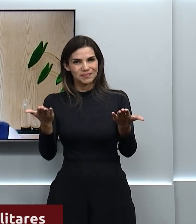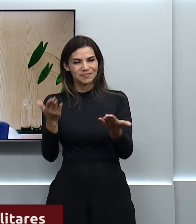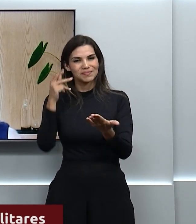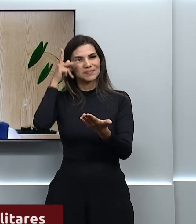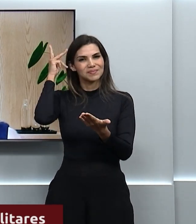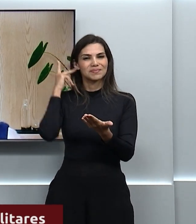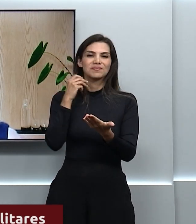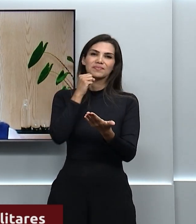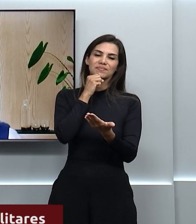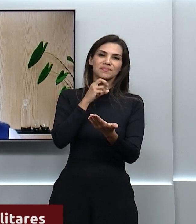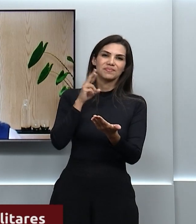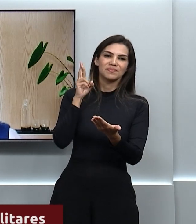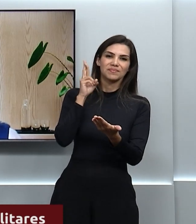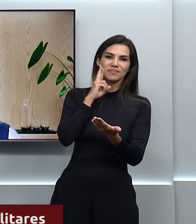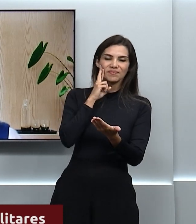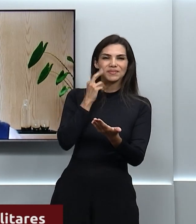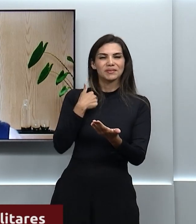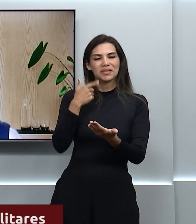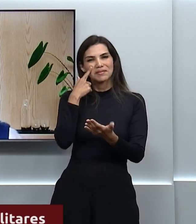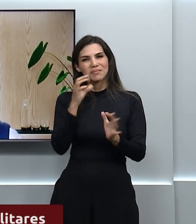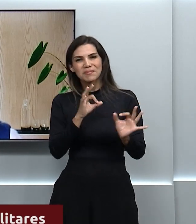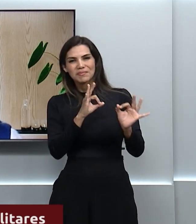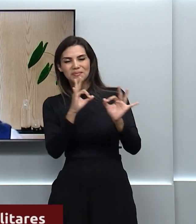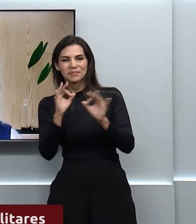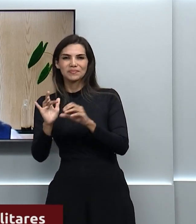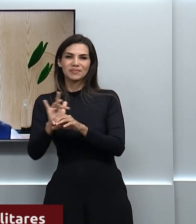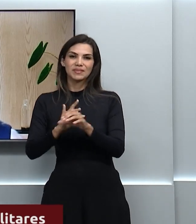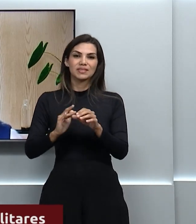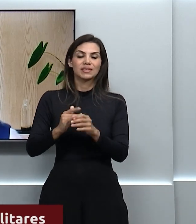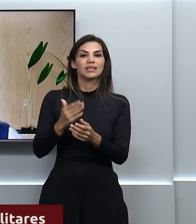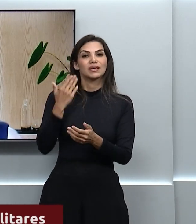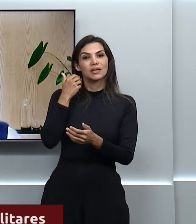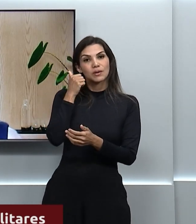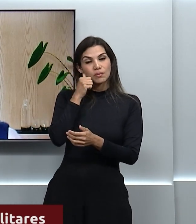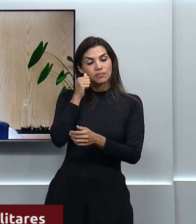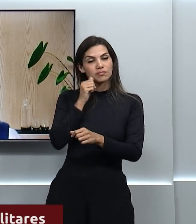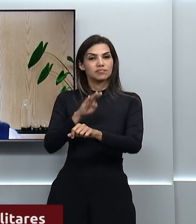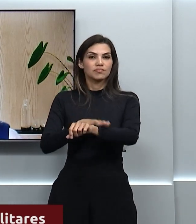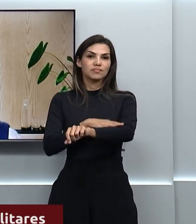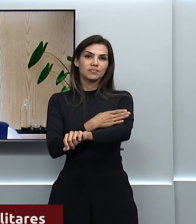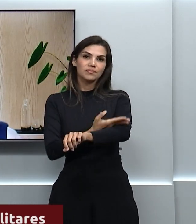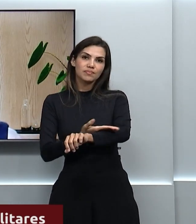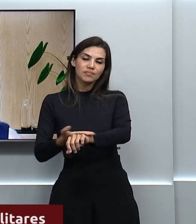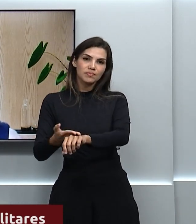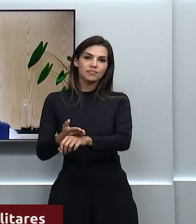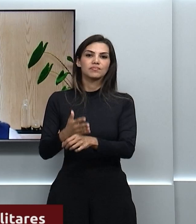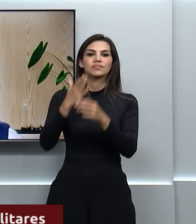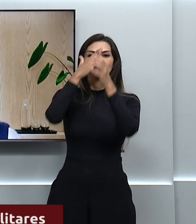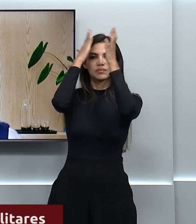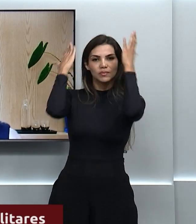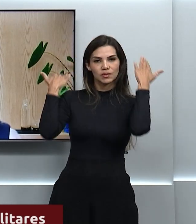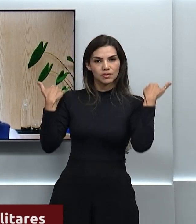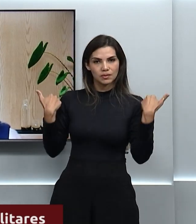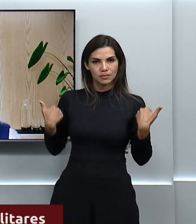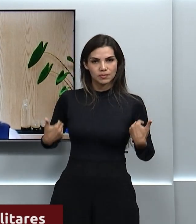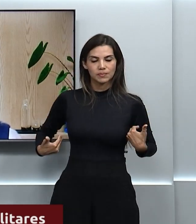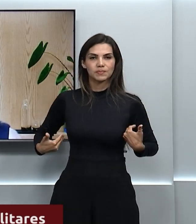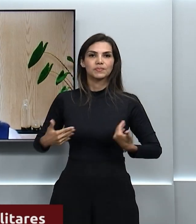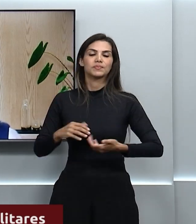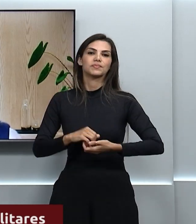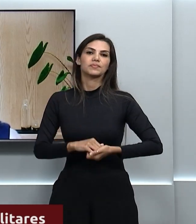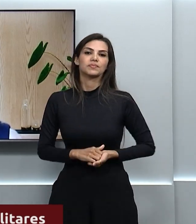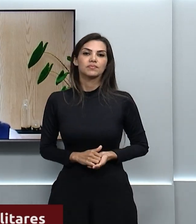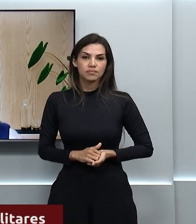Sara. Estava acompanhando aqui o comecinho. Eu sou uma mulher branca, tenho cabelos longos abaixo do